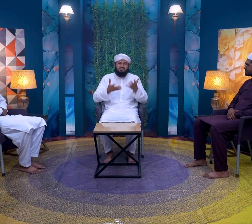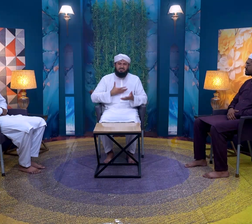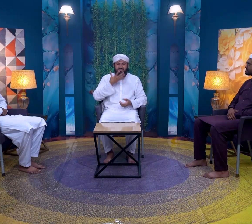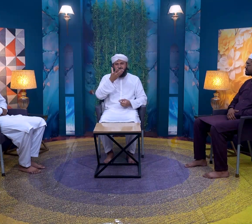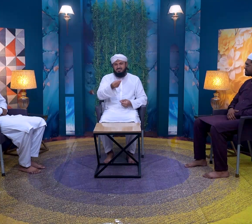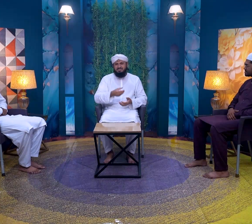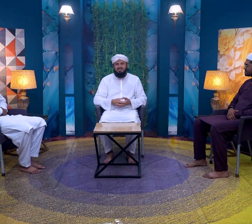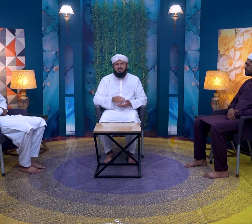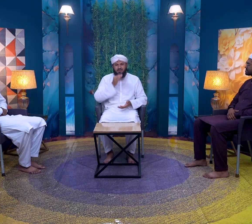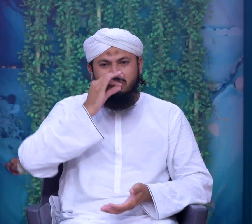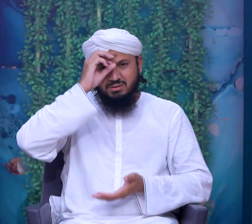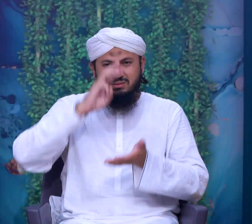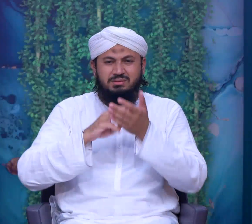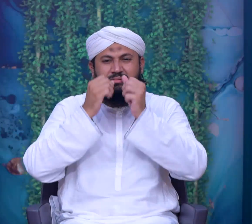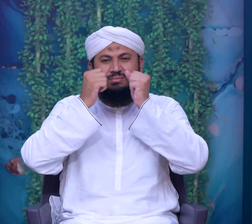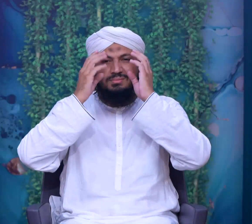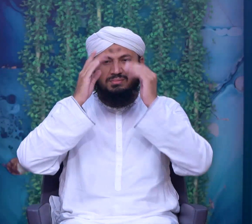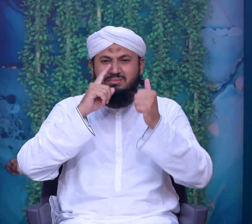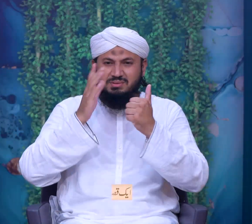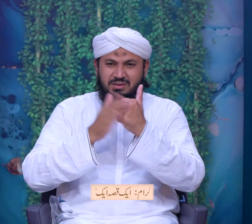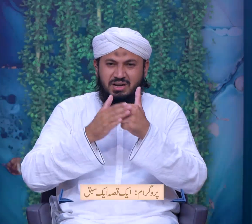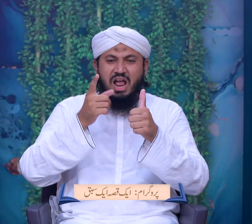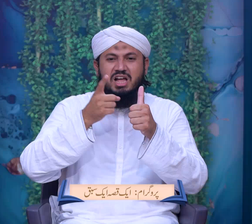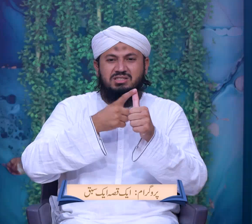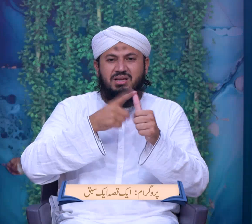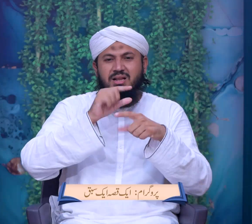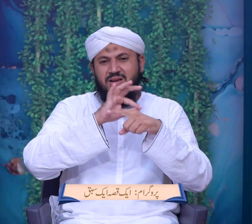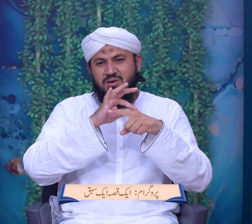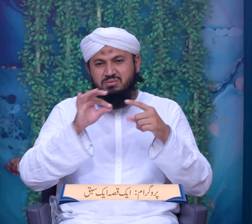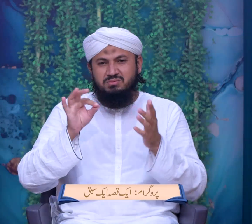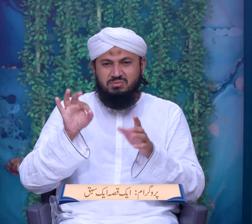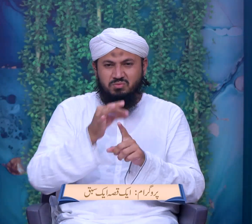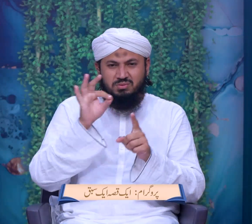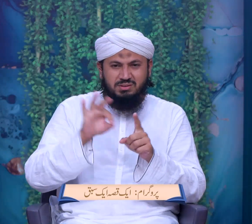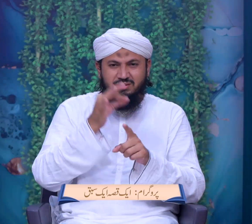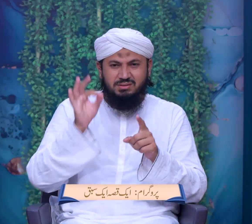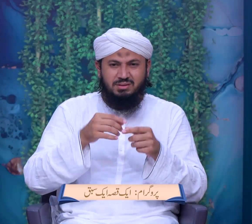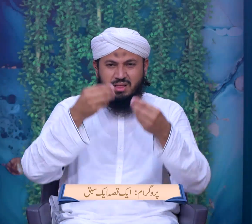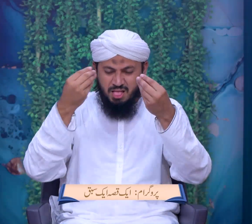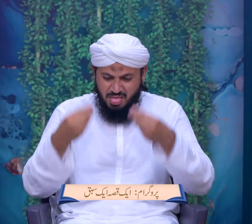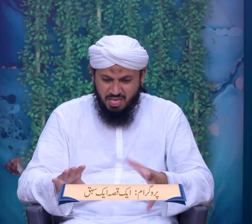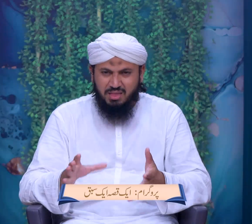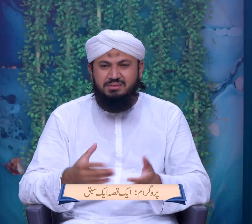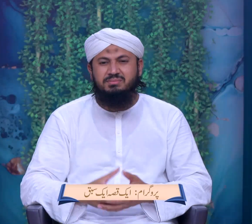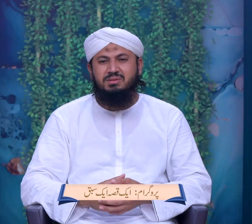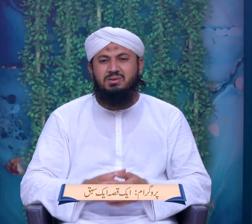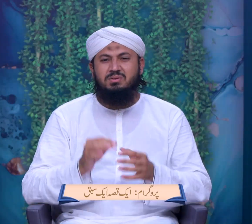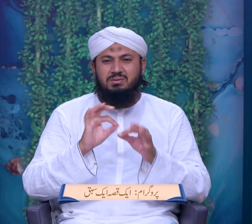حضرت سیدتنا عائشہ صدیقہ رضی اللہ عنہا سحری کے وقت کچھ سی رہی تھی کہ اچانک ہاتھ سے سوئی گر گئی اور چراغ بھی بجھ